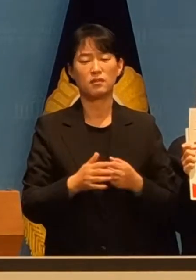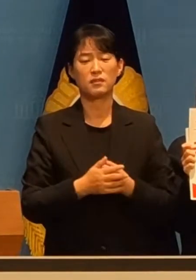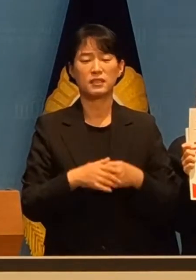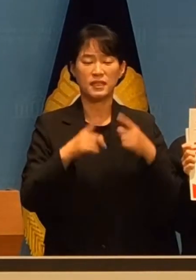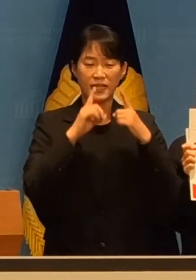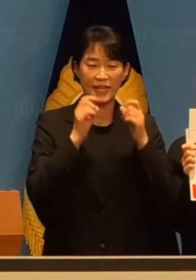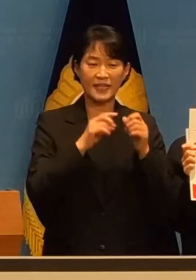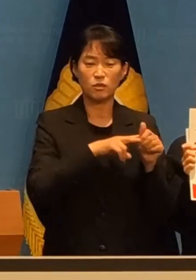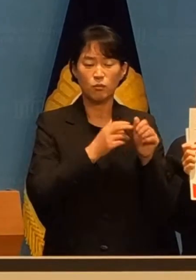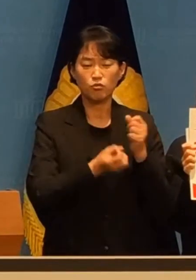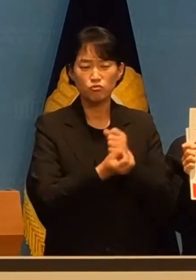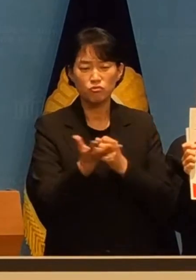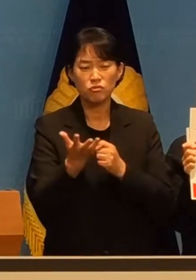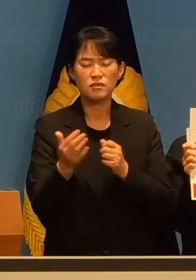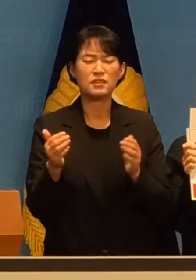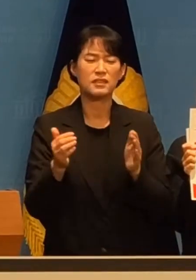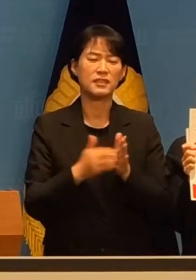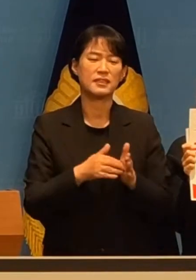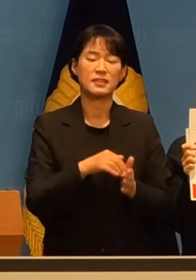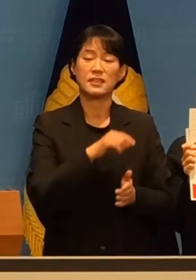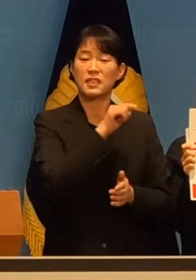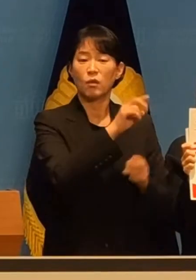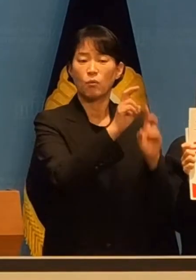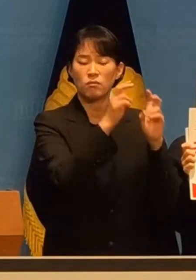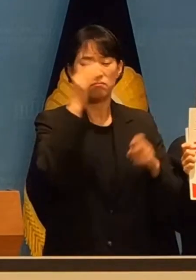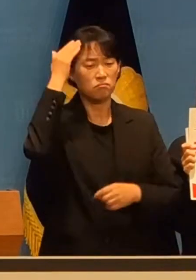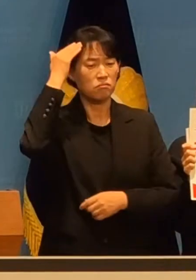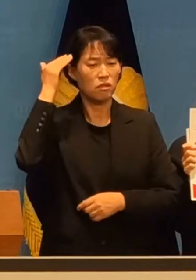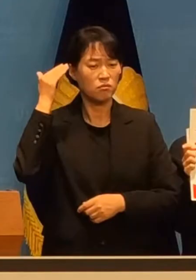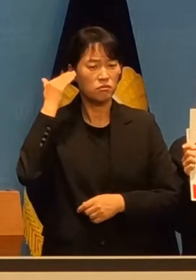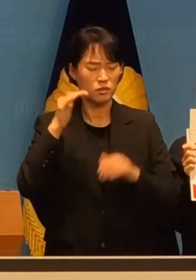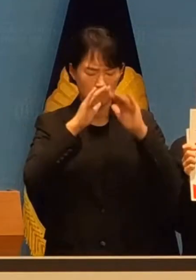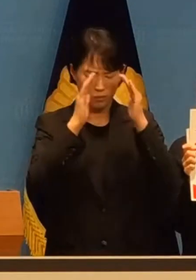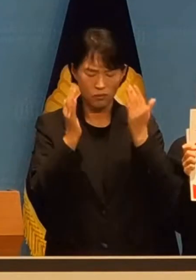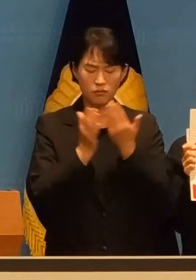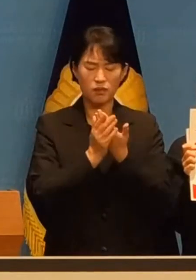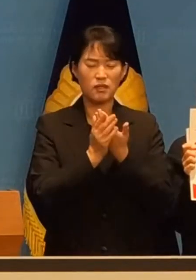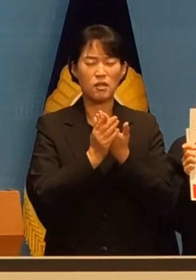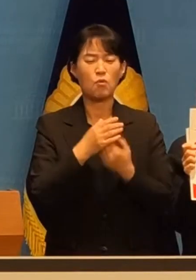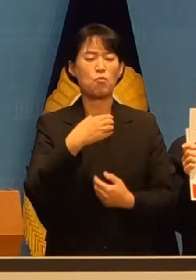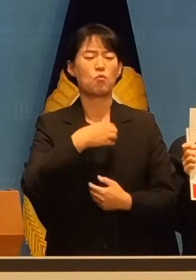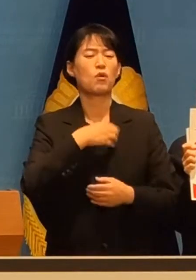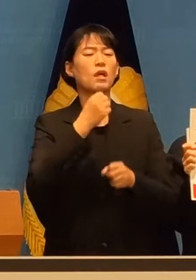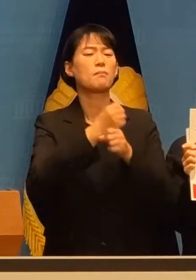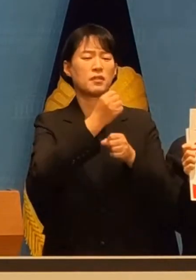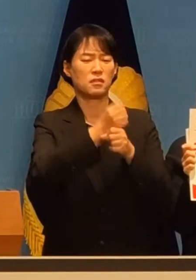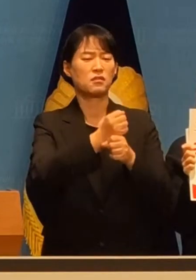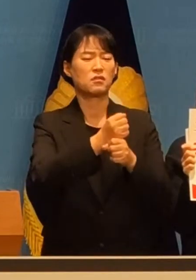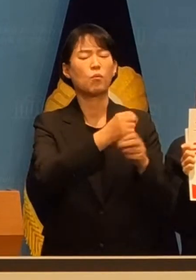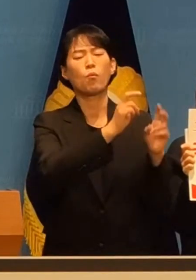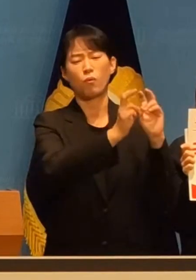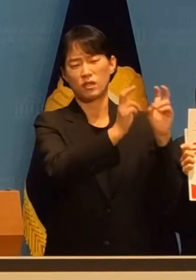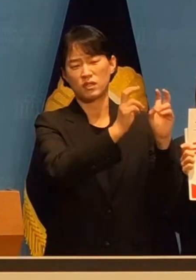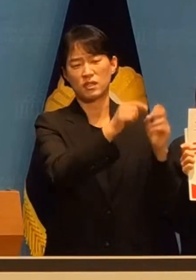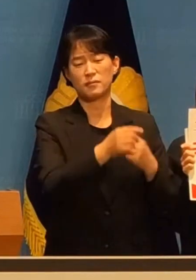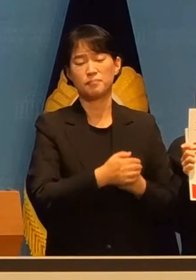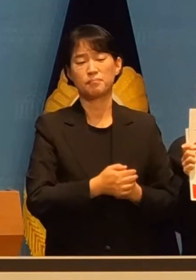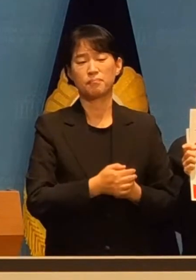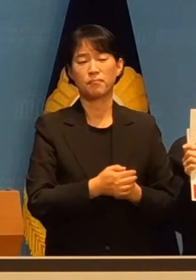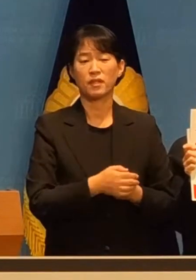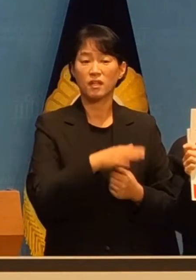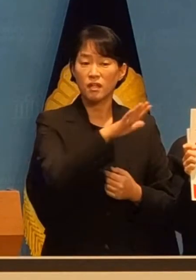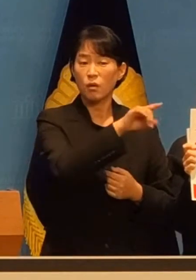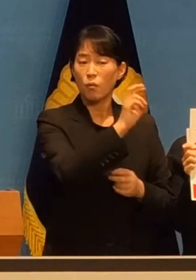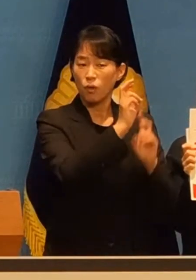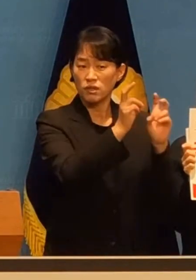개인정보 유출까지 지금 쿠팡은 대한민국을 총체적으로 위험에 만들고 있는 기업입니다. 이제 쿠팡이 좀